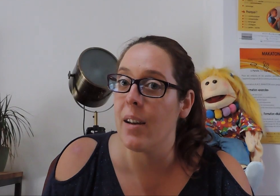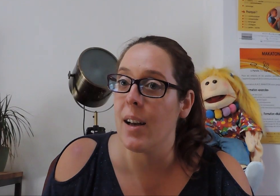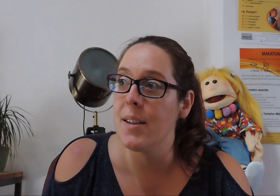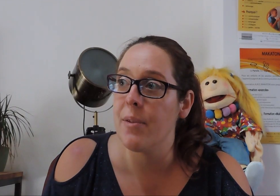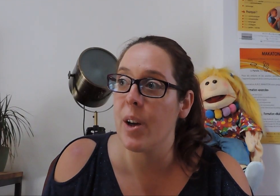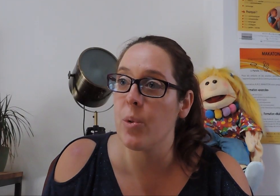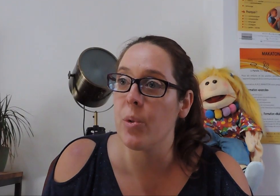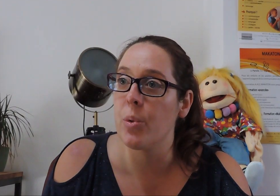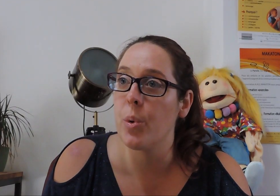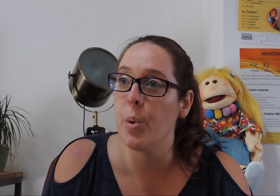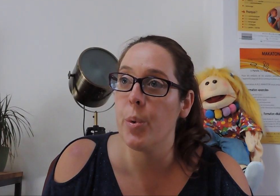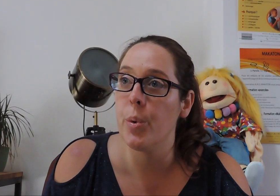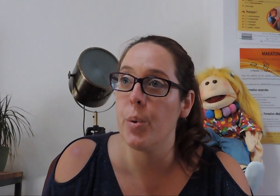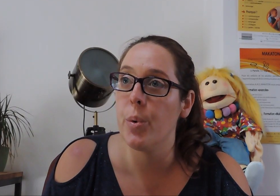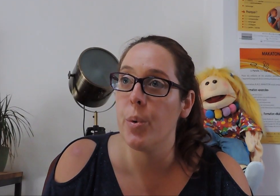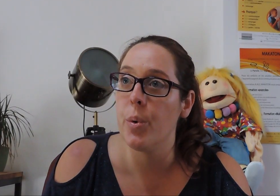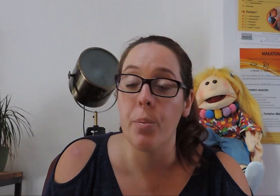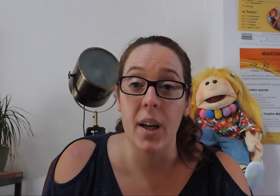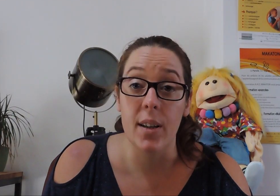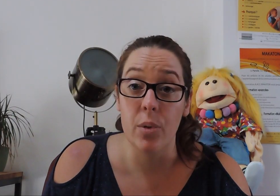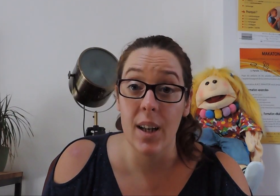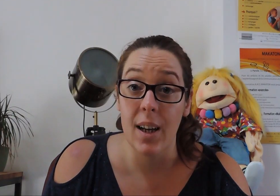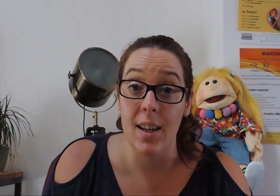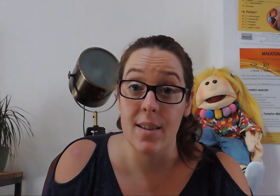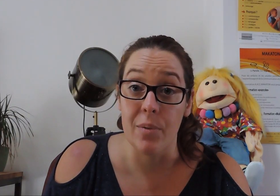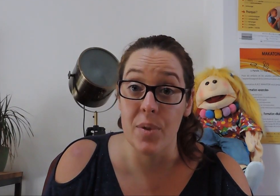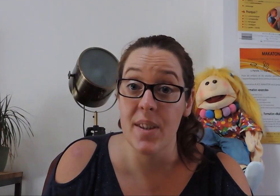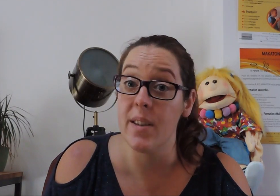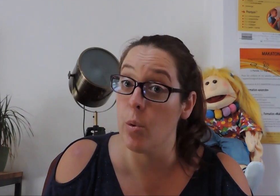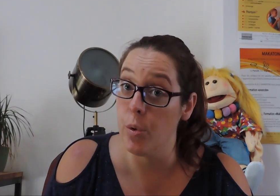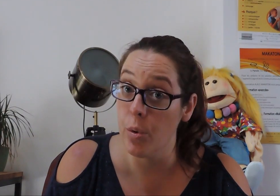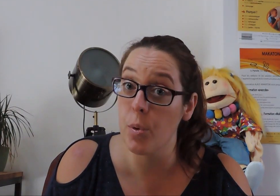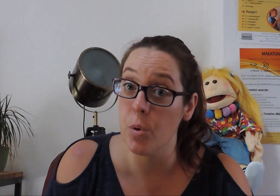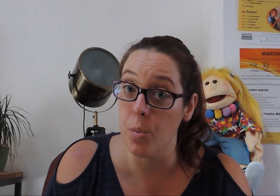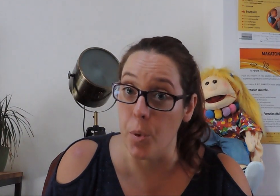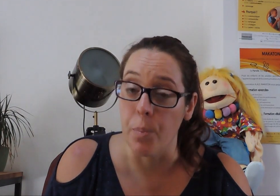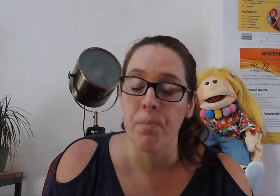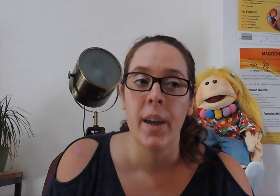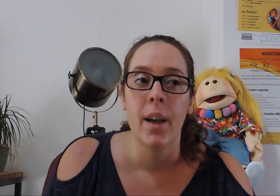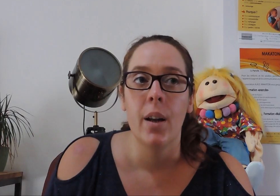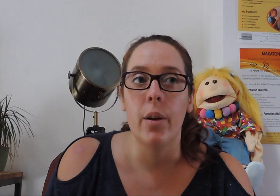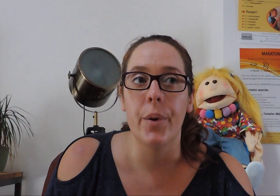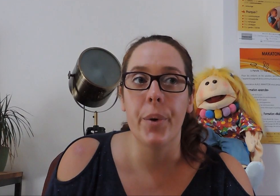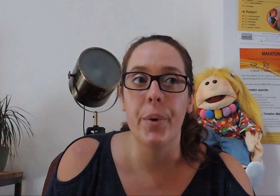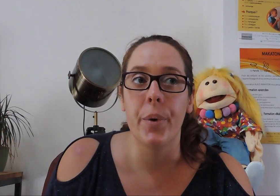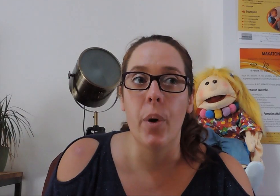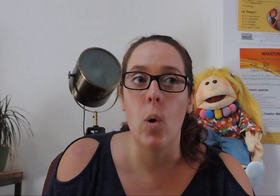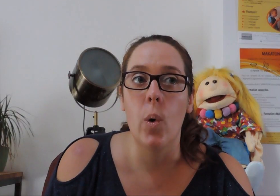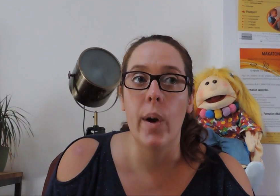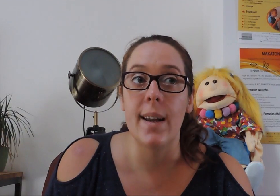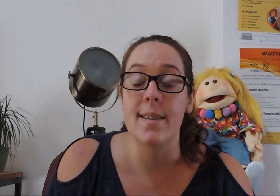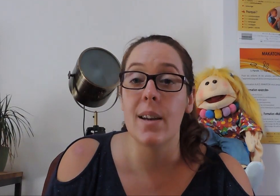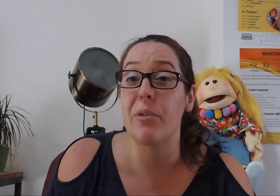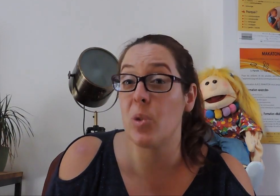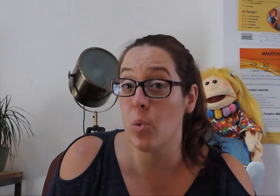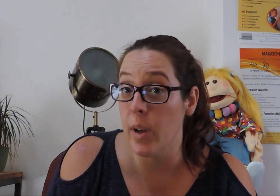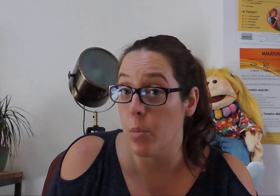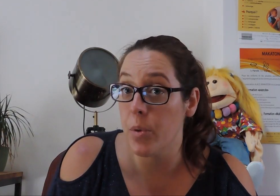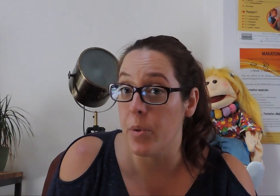la différence entre le Makaton et l'ALSF aussi c'est le nombre de mots en LSF tous les mots